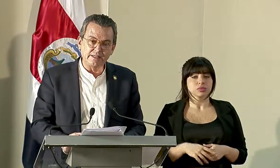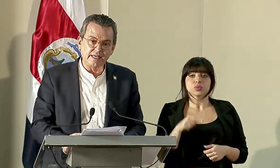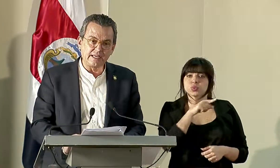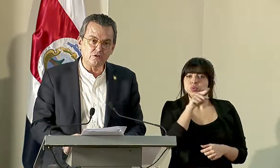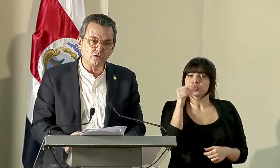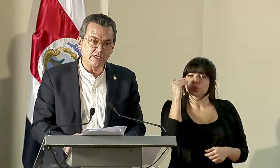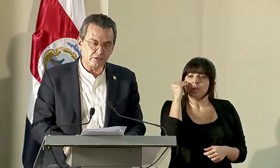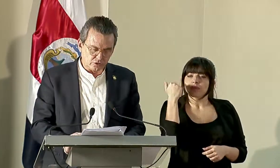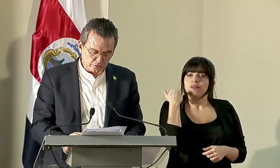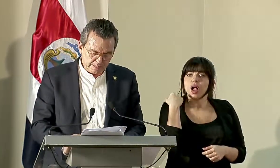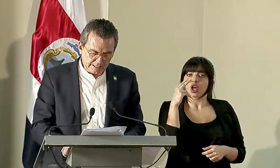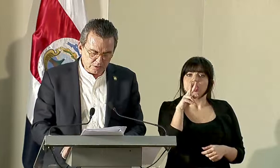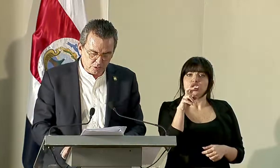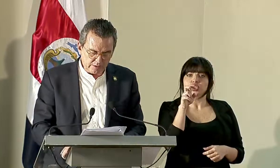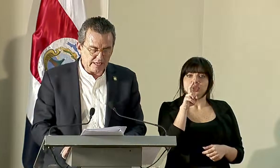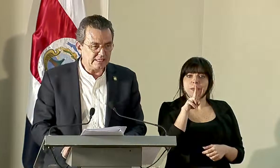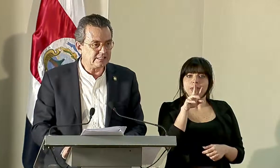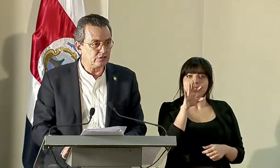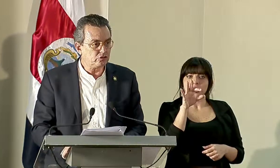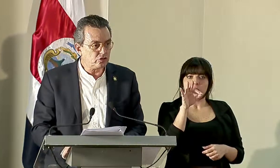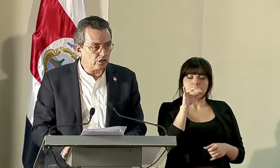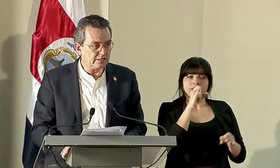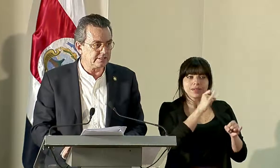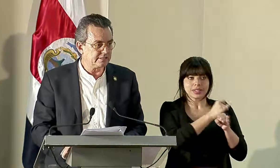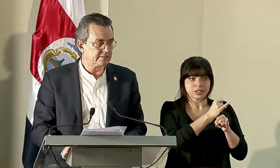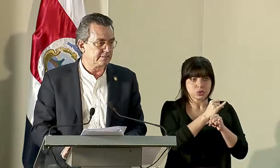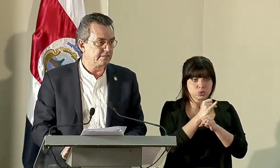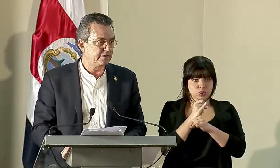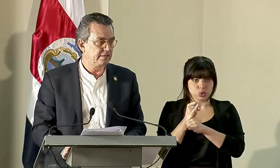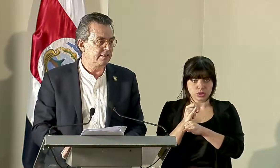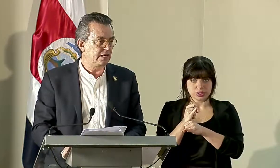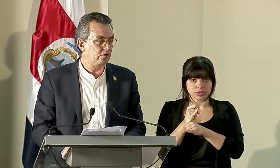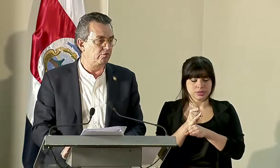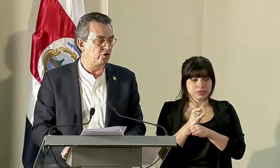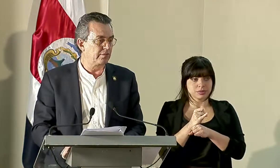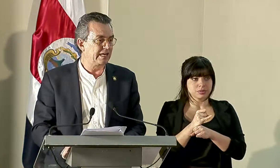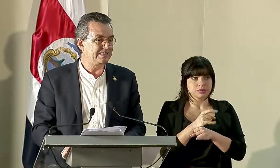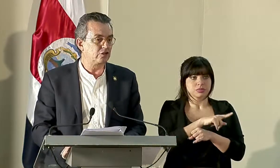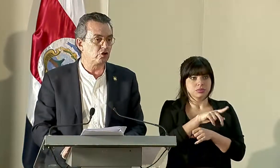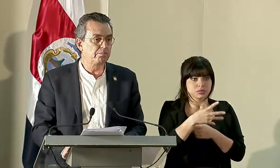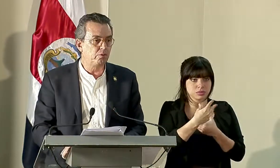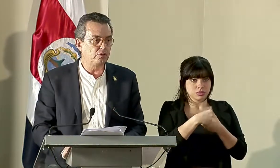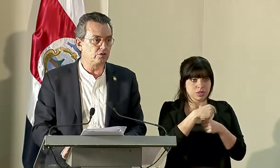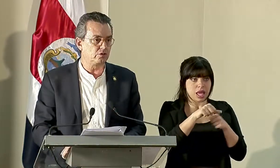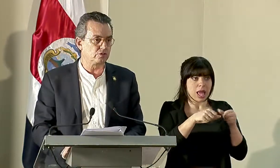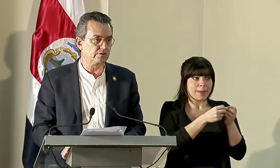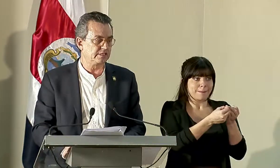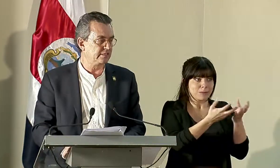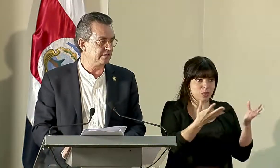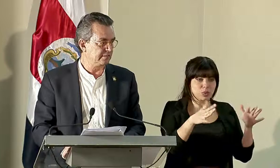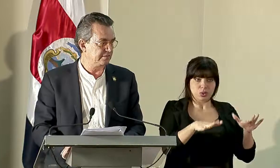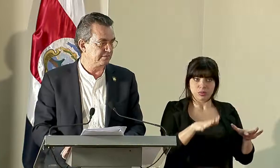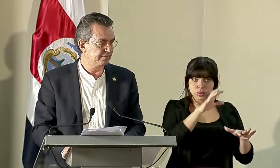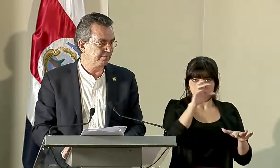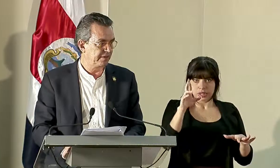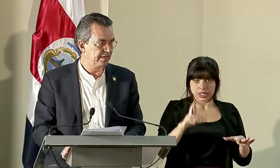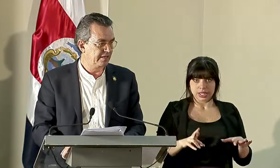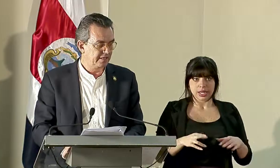Ustedes saben de que hay 229 instituciones que conforman el sector público